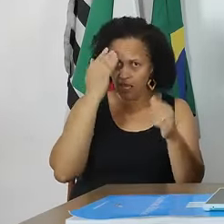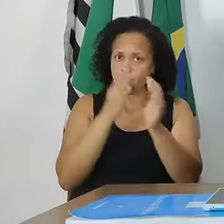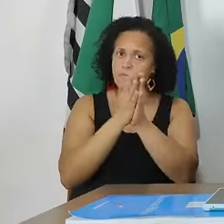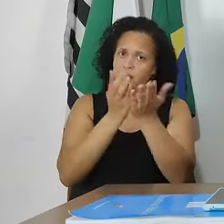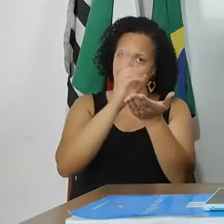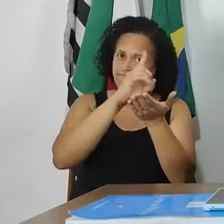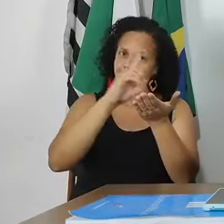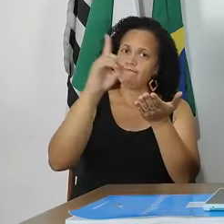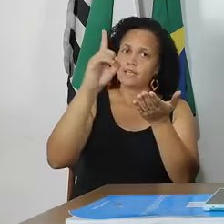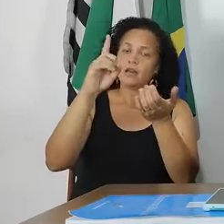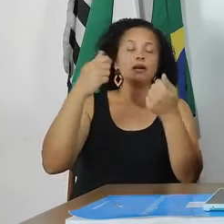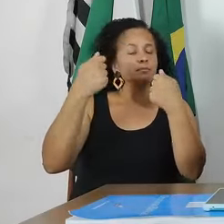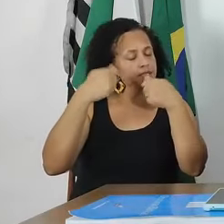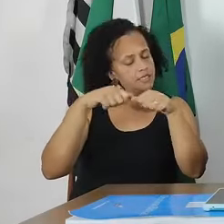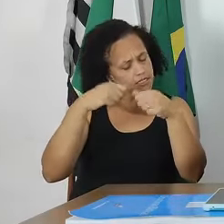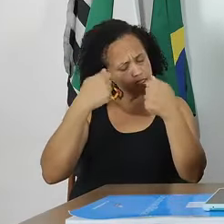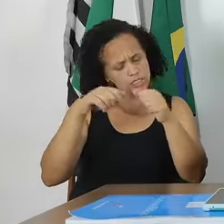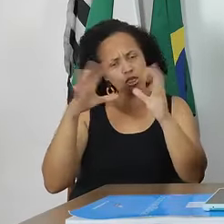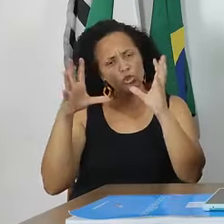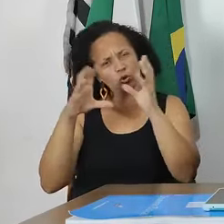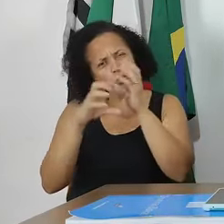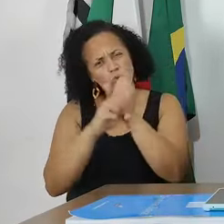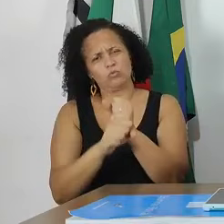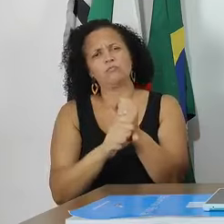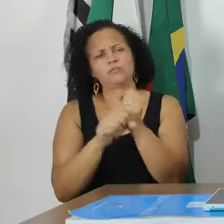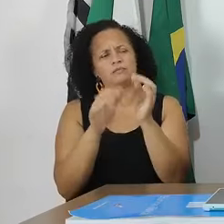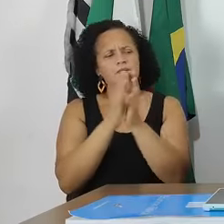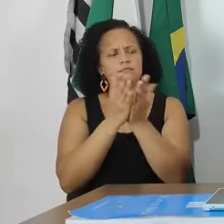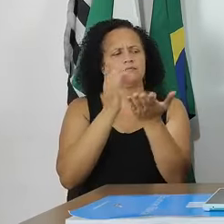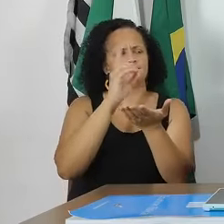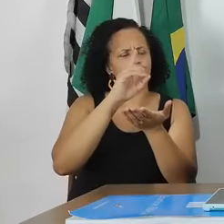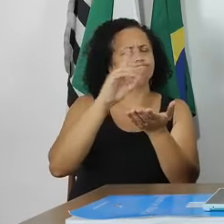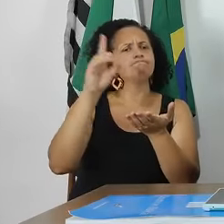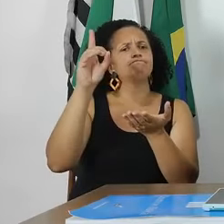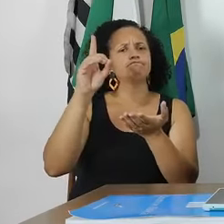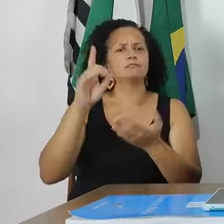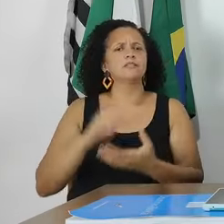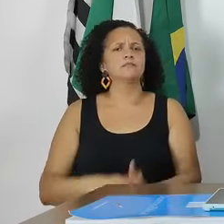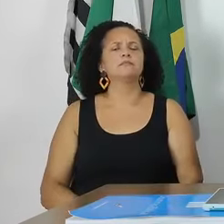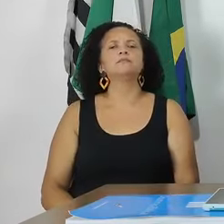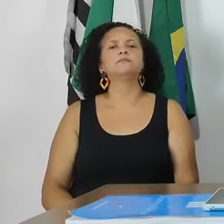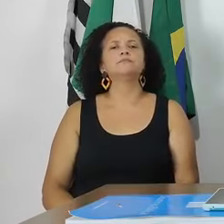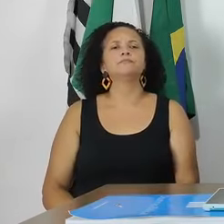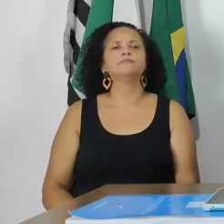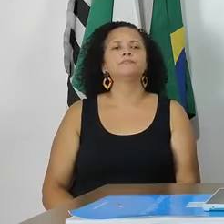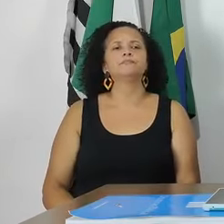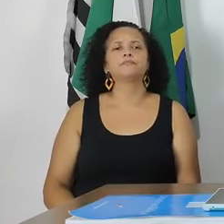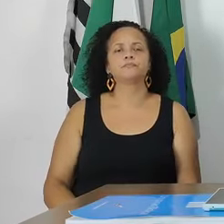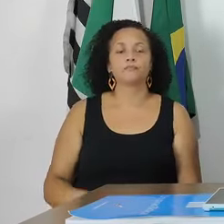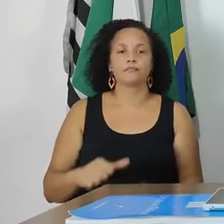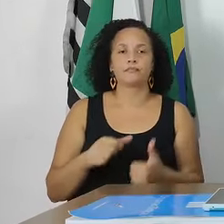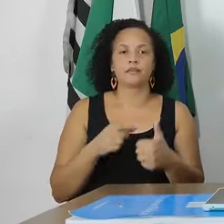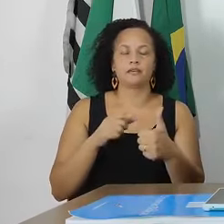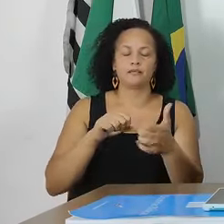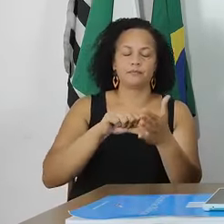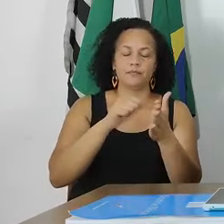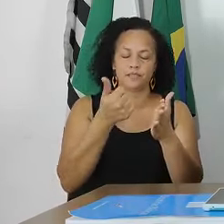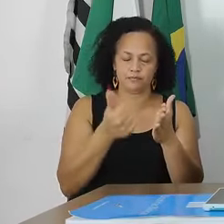Você tem que ler o capítulo todo. E lá em 1 João 4:1, vamos ler